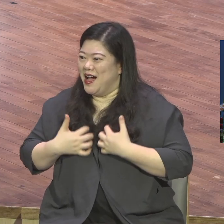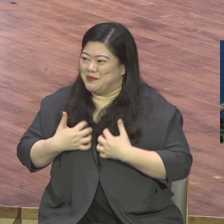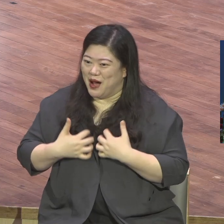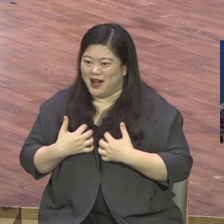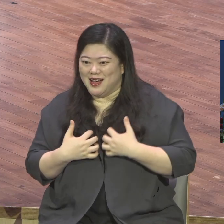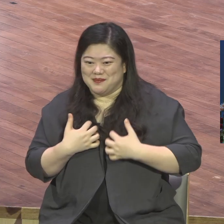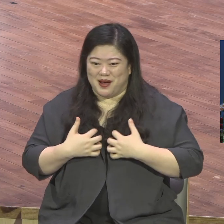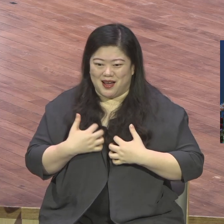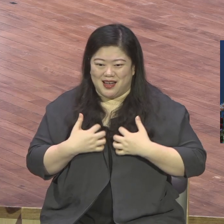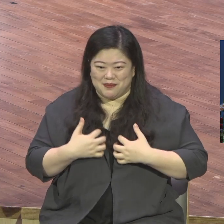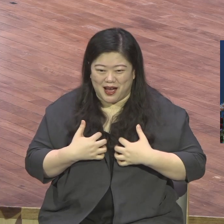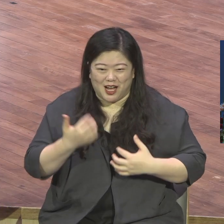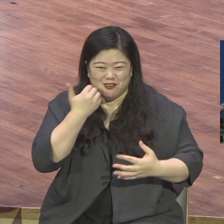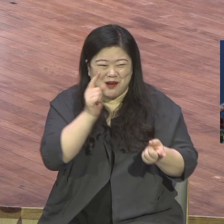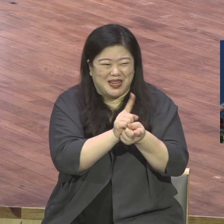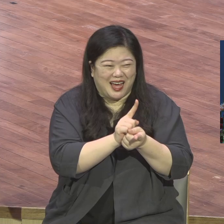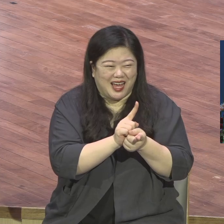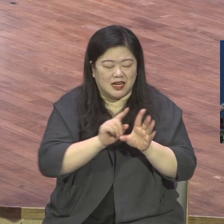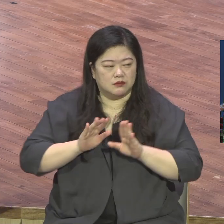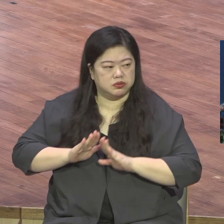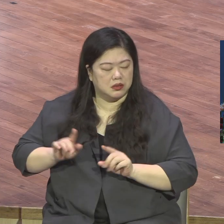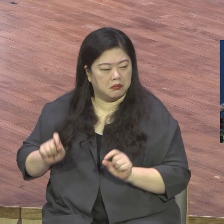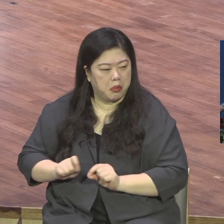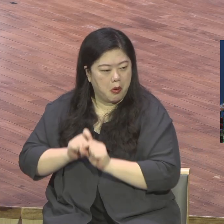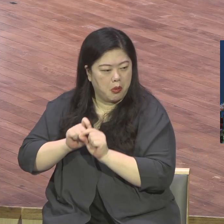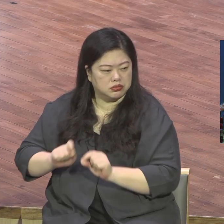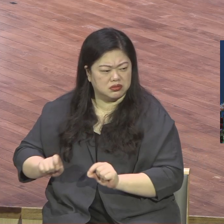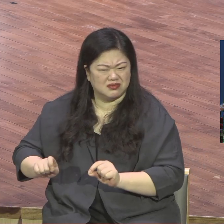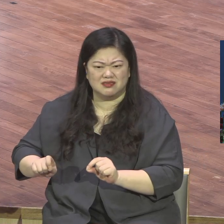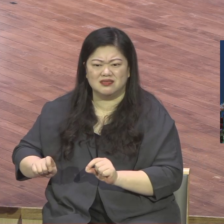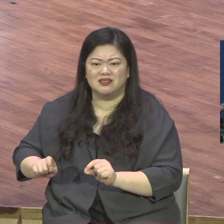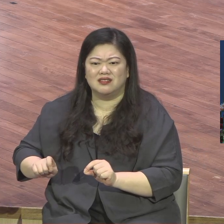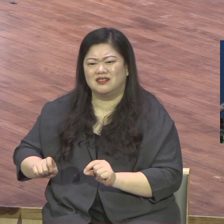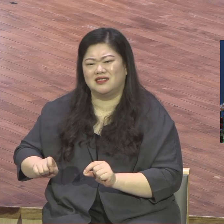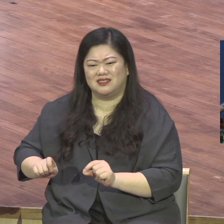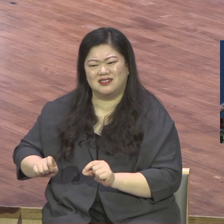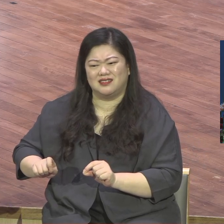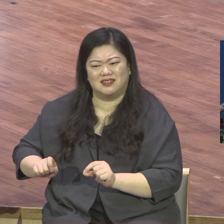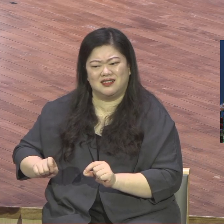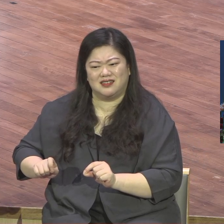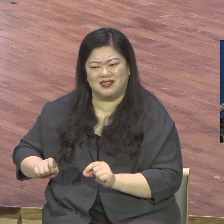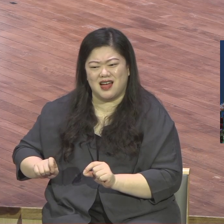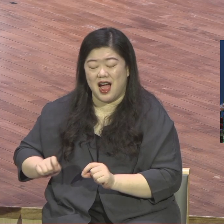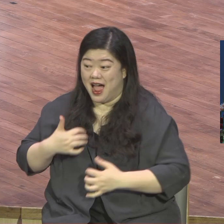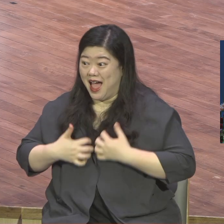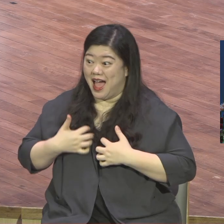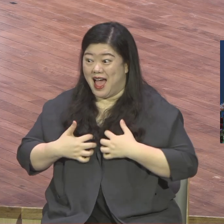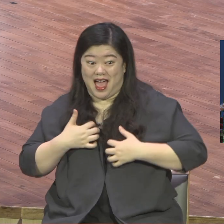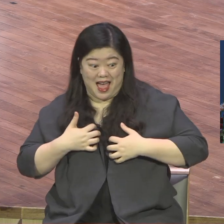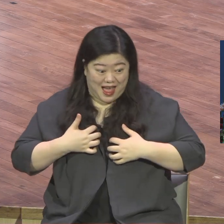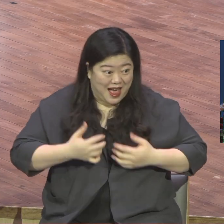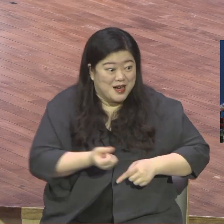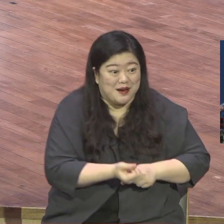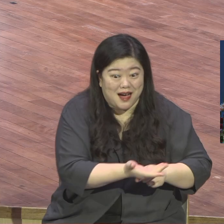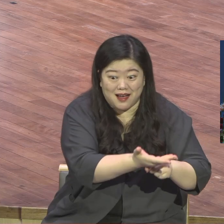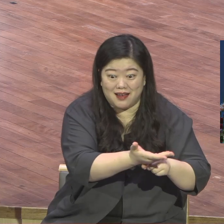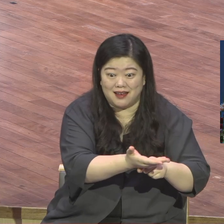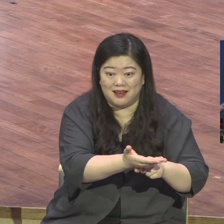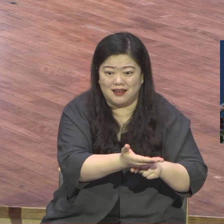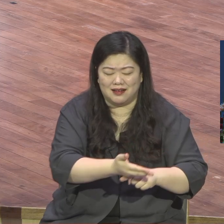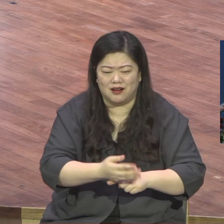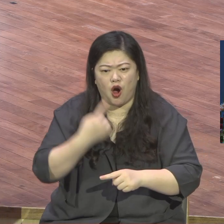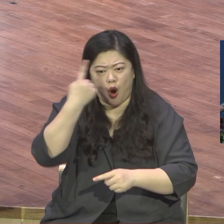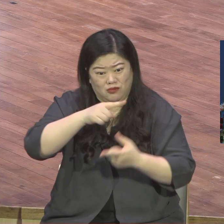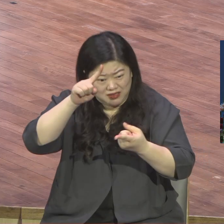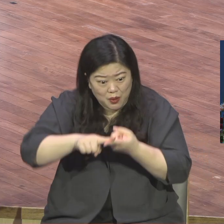바랍니다. 영계 모든 성도들, 어떤 상황 속에서도 선으로 악을 이기는 복음적 열정,